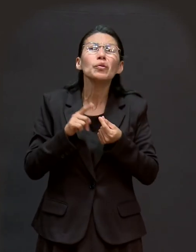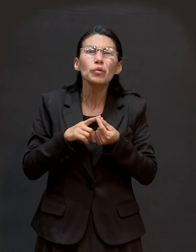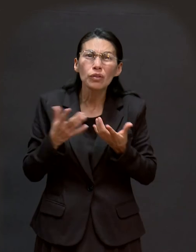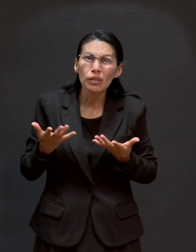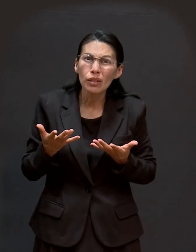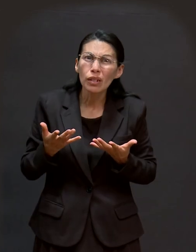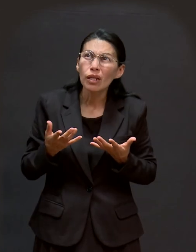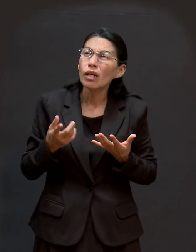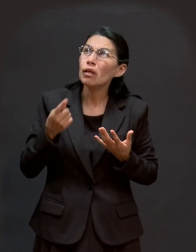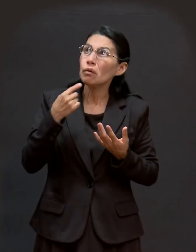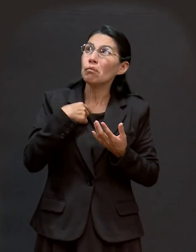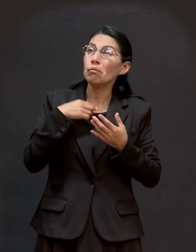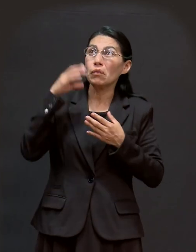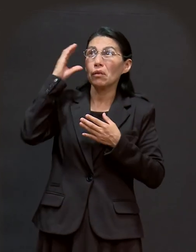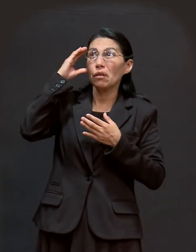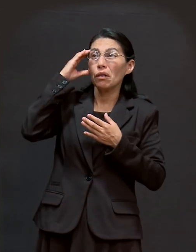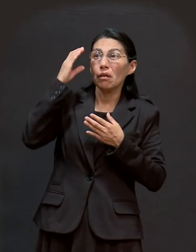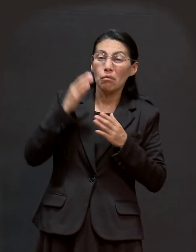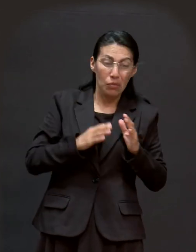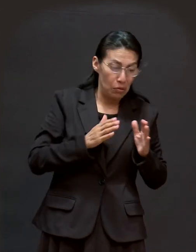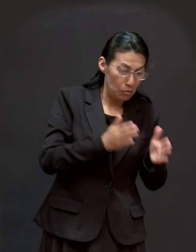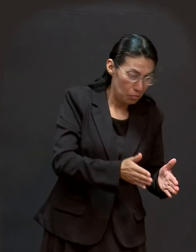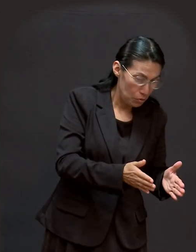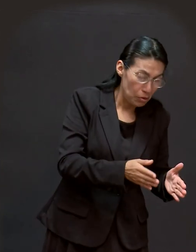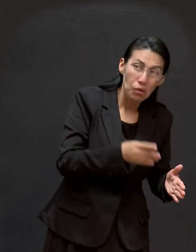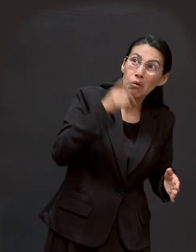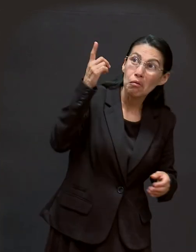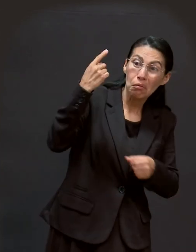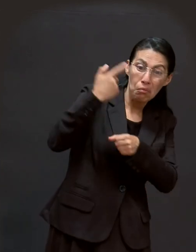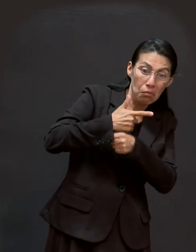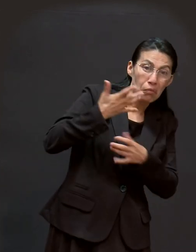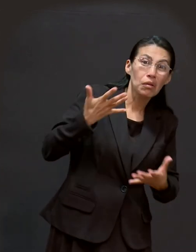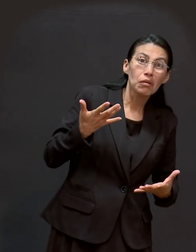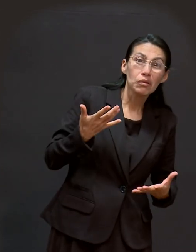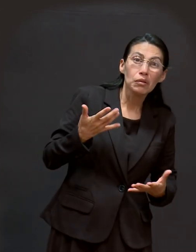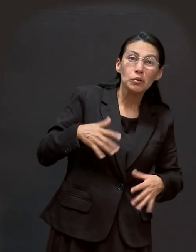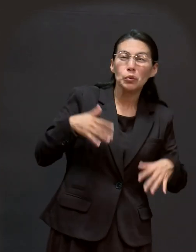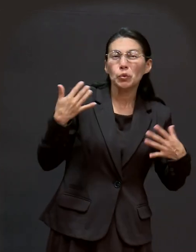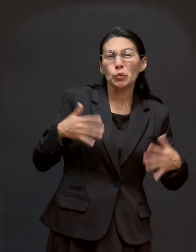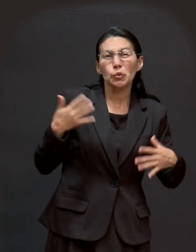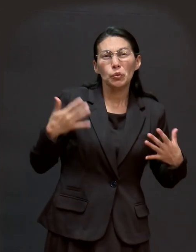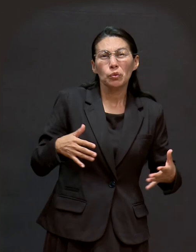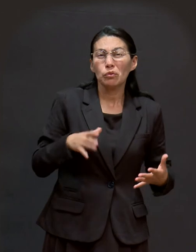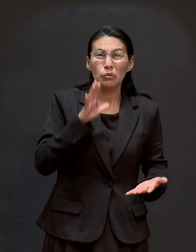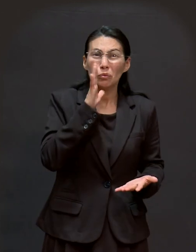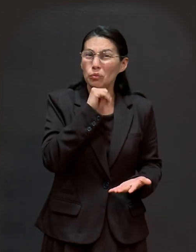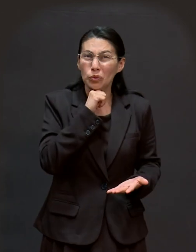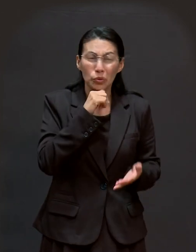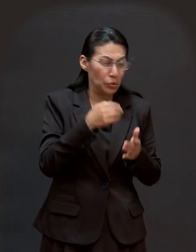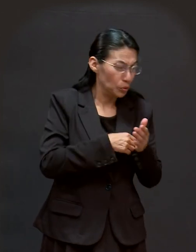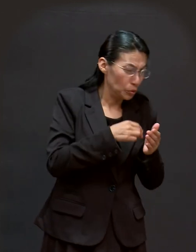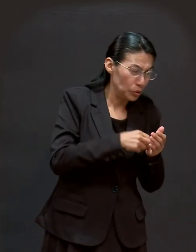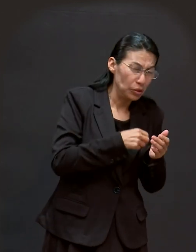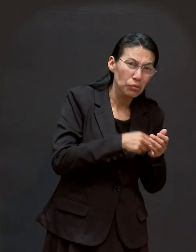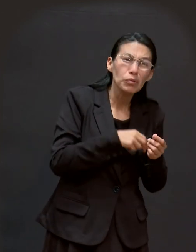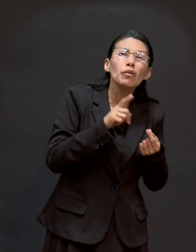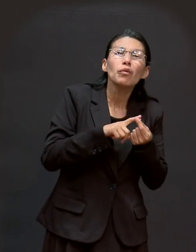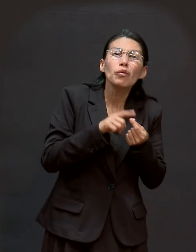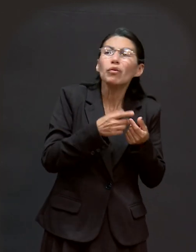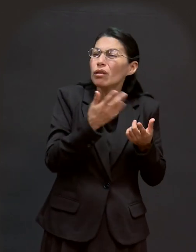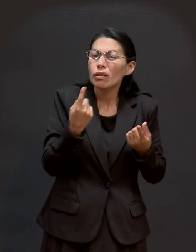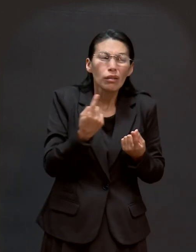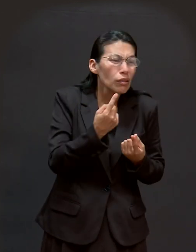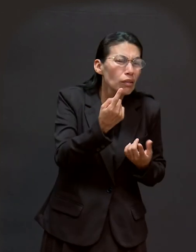mi mi mi cama en el sepulcro allí me va a encontrar señor a dónde iré a donde